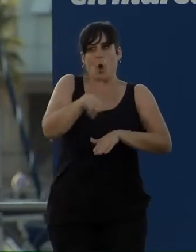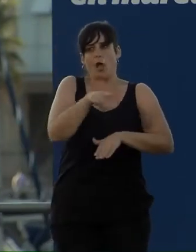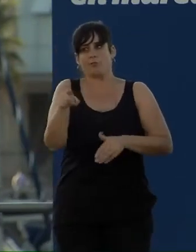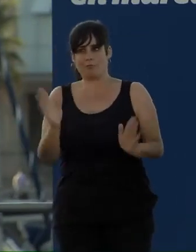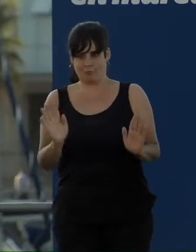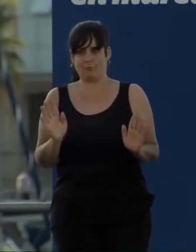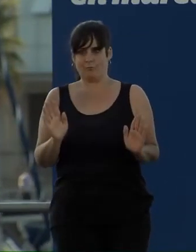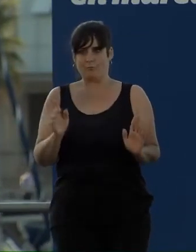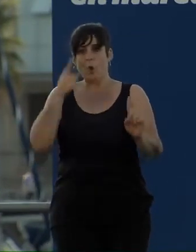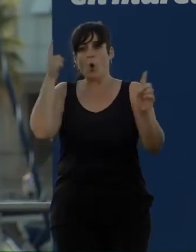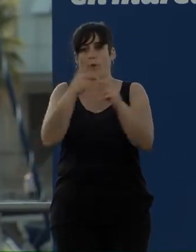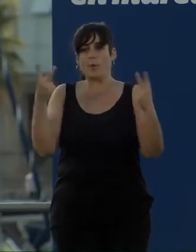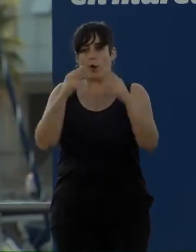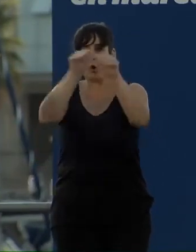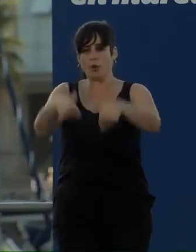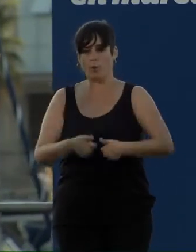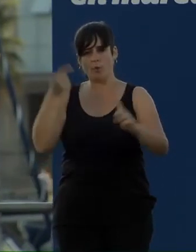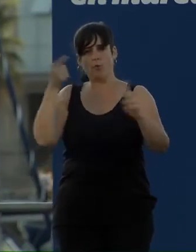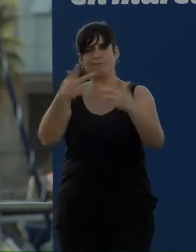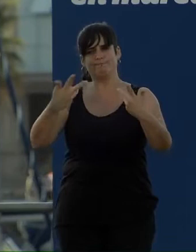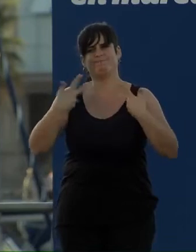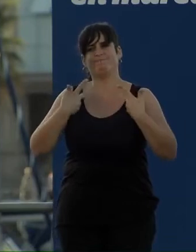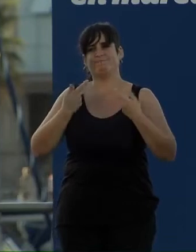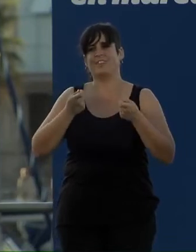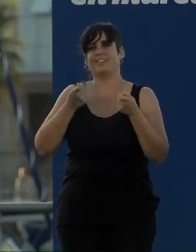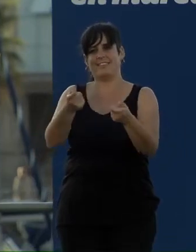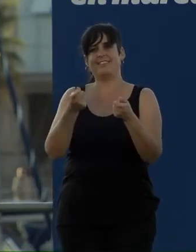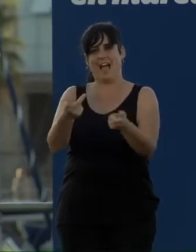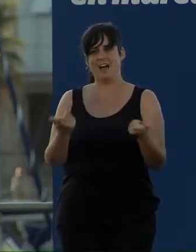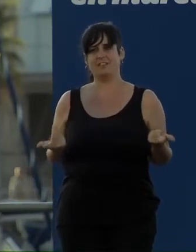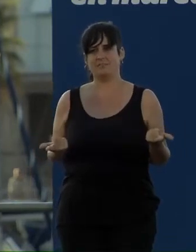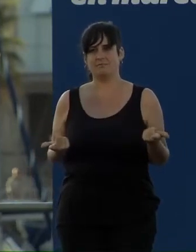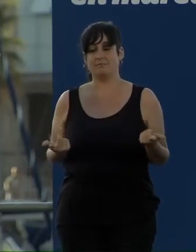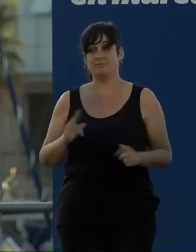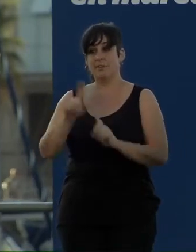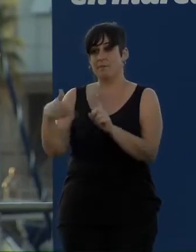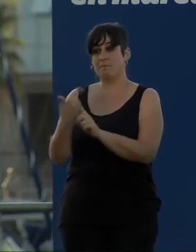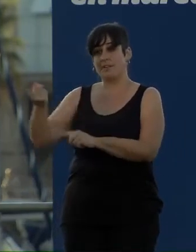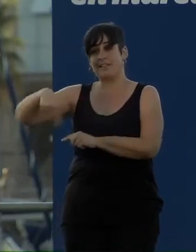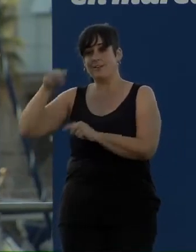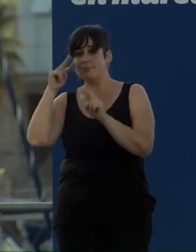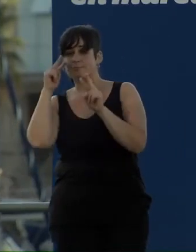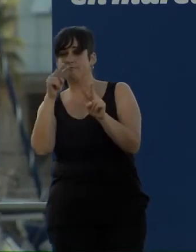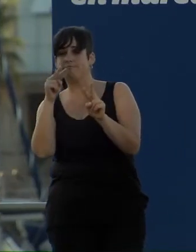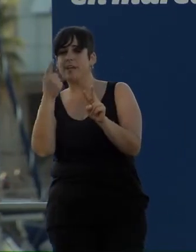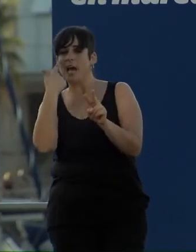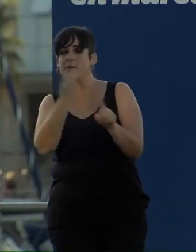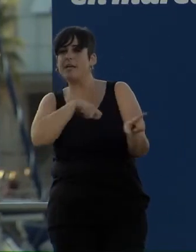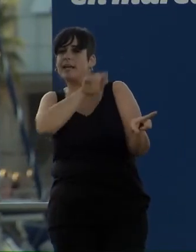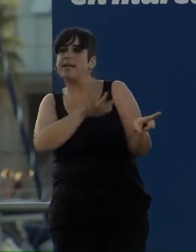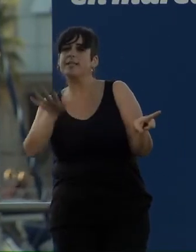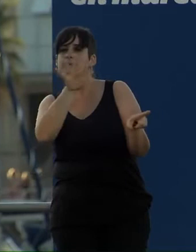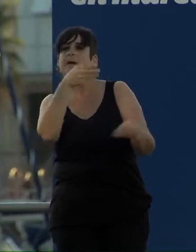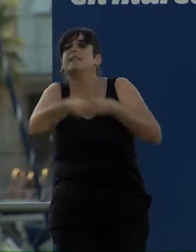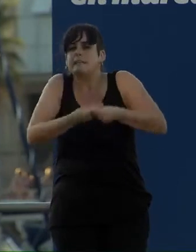retorno o retorno dos recortes para infundir má sufrio a poboación y están pendientes a ver que España y